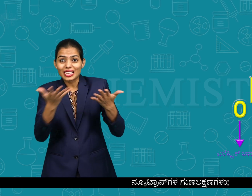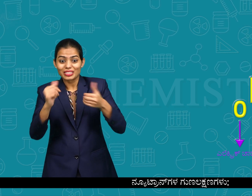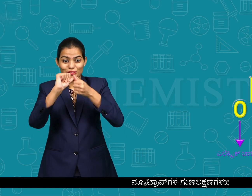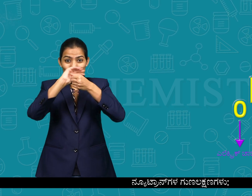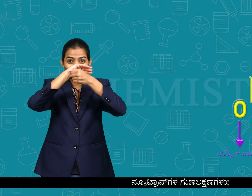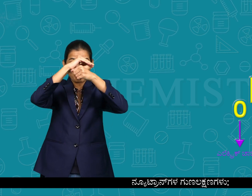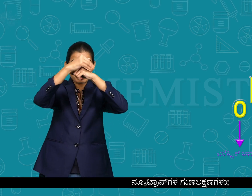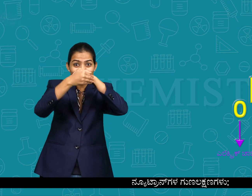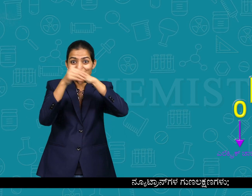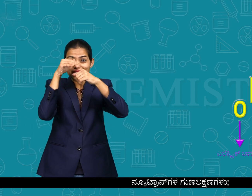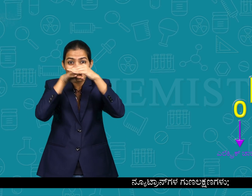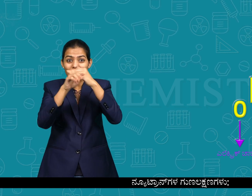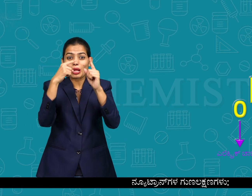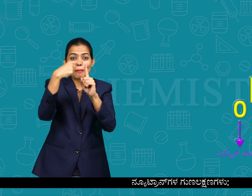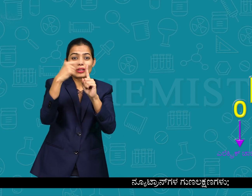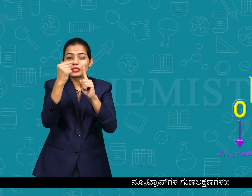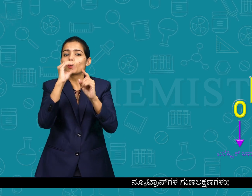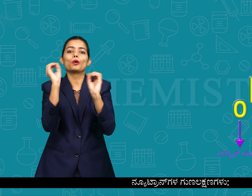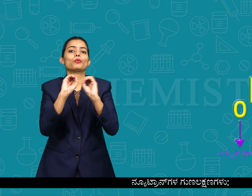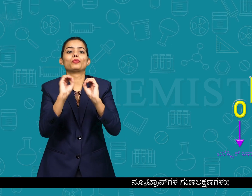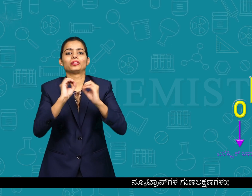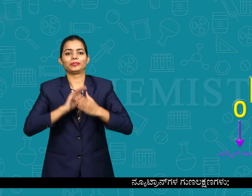ನ್ಯೂಟ್ರಾನ್ಗಳ ಗುಣಲಕ್ಷಣಗಳು.